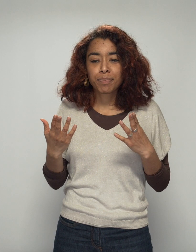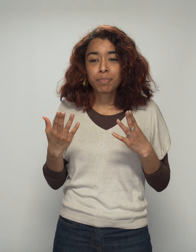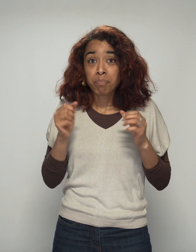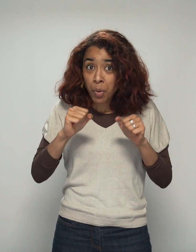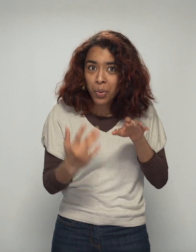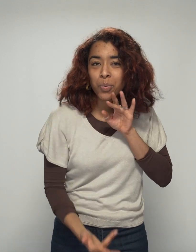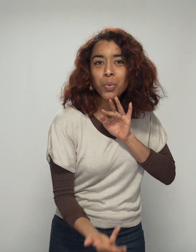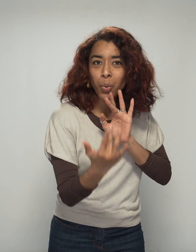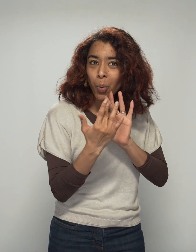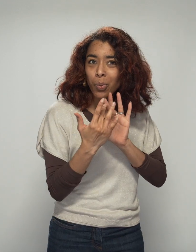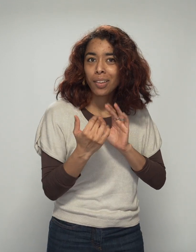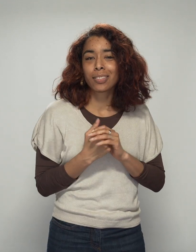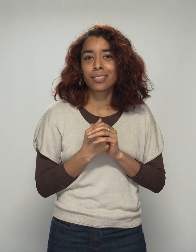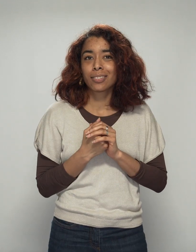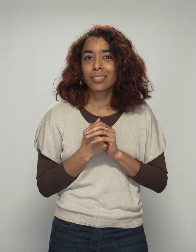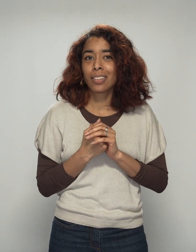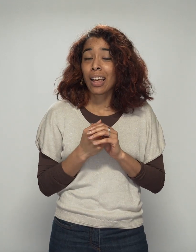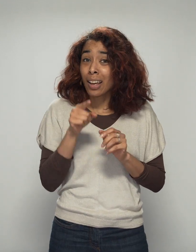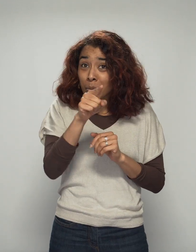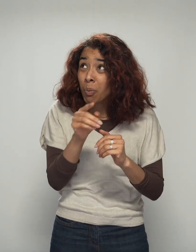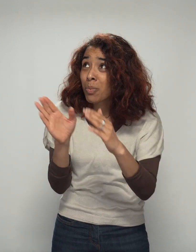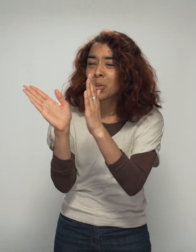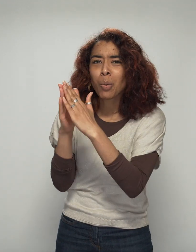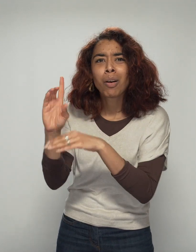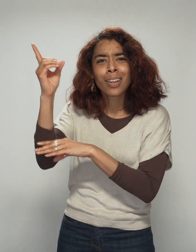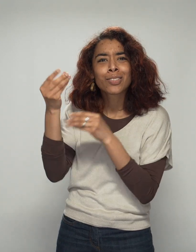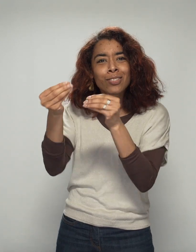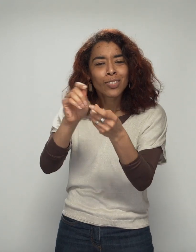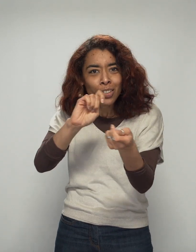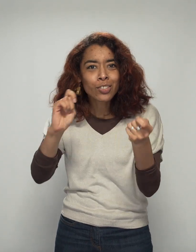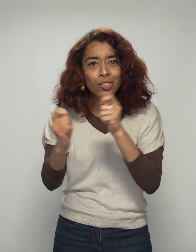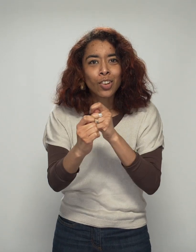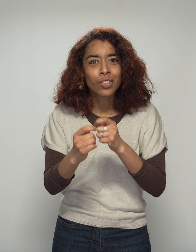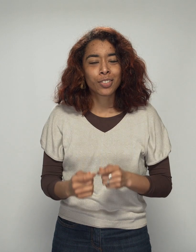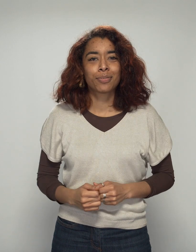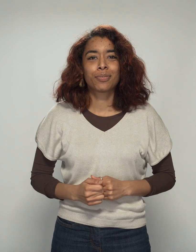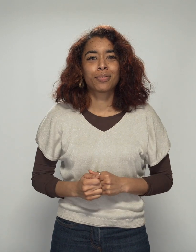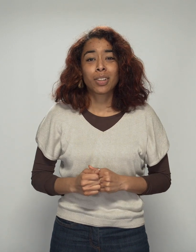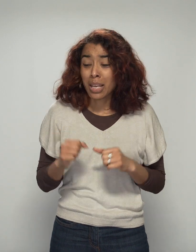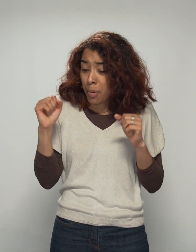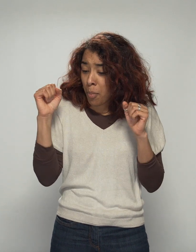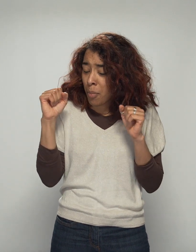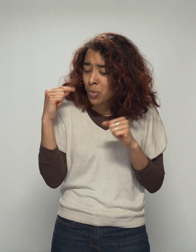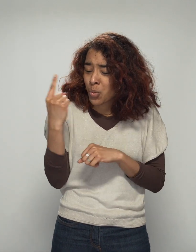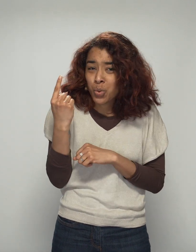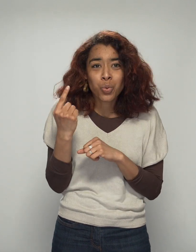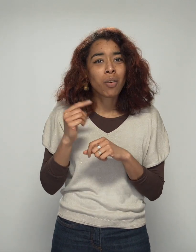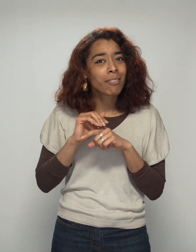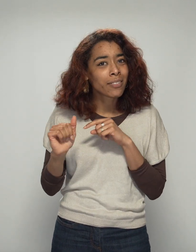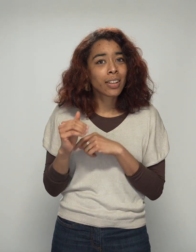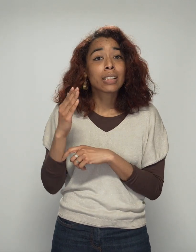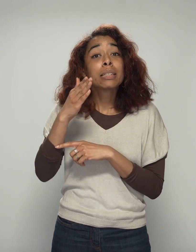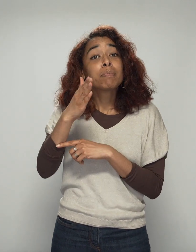vide en toi, à me contacter et à demander à Dieu de changer ta vie. Il va le faire parce qu'il le